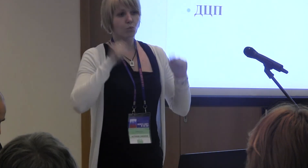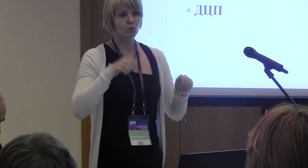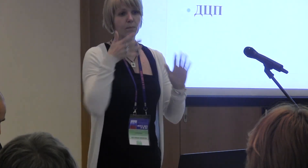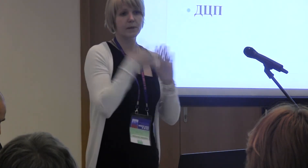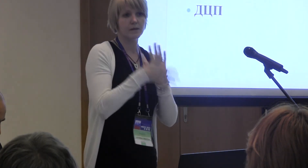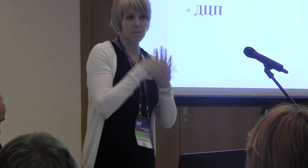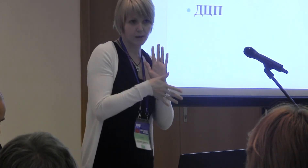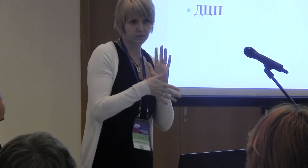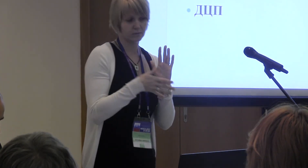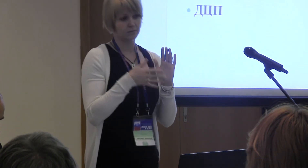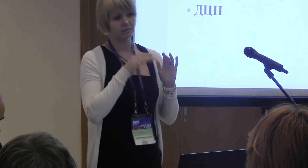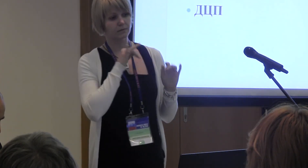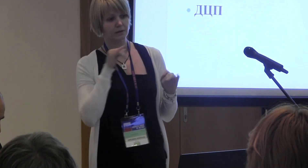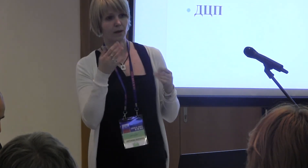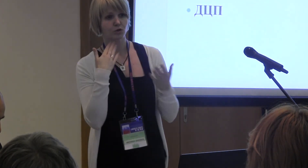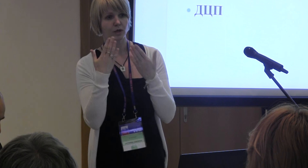мир,